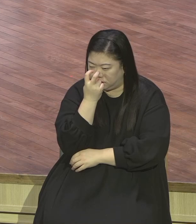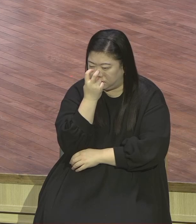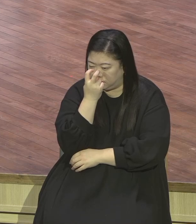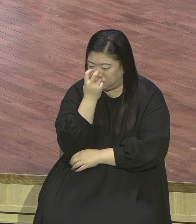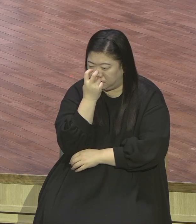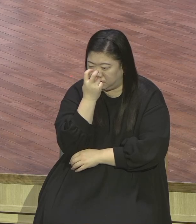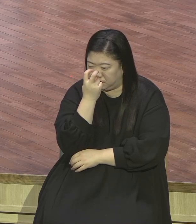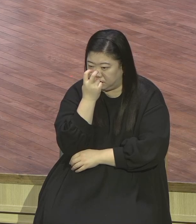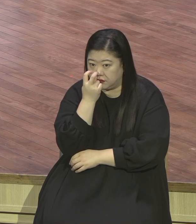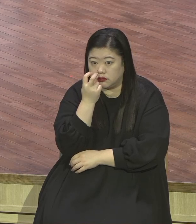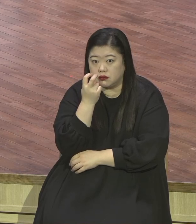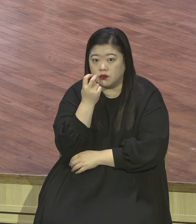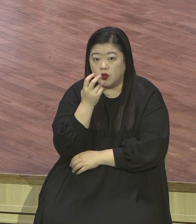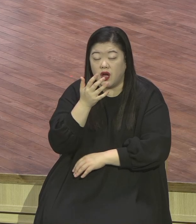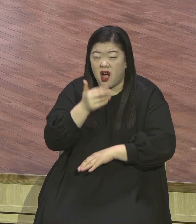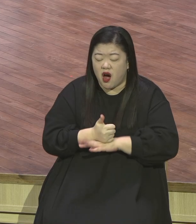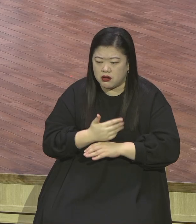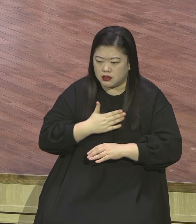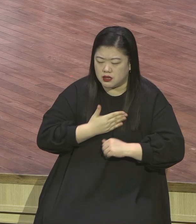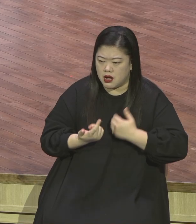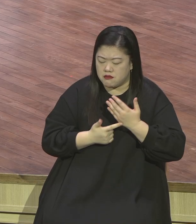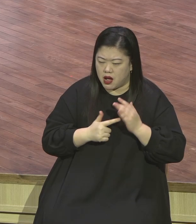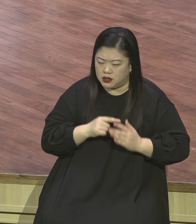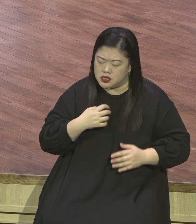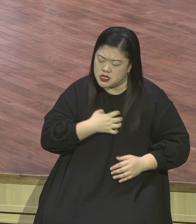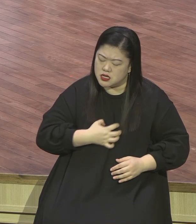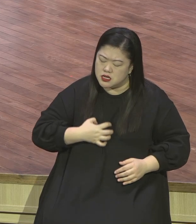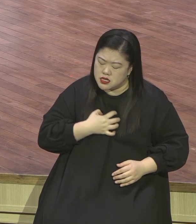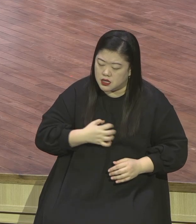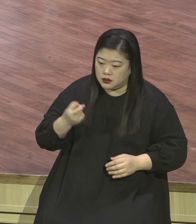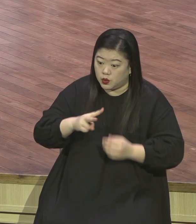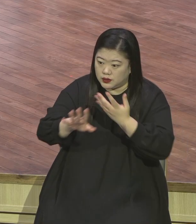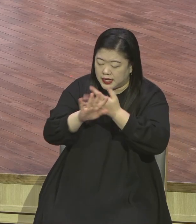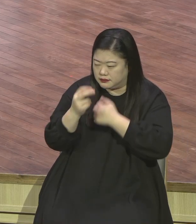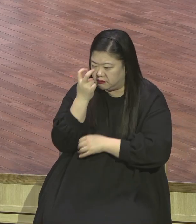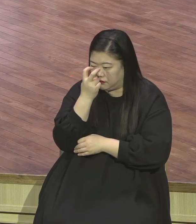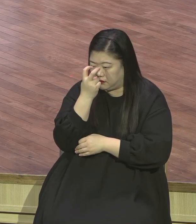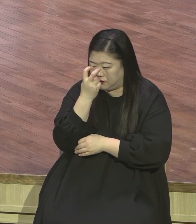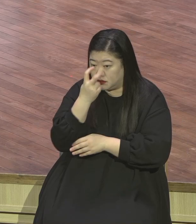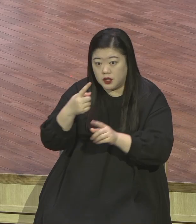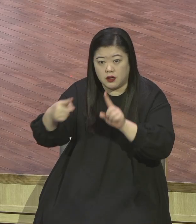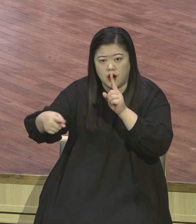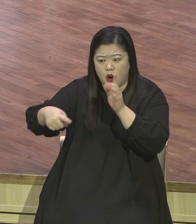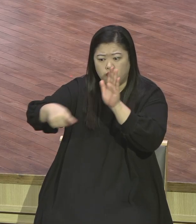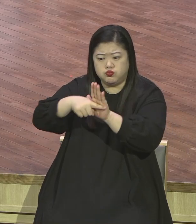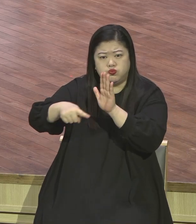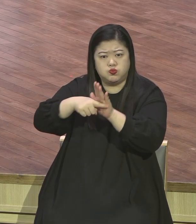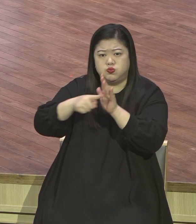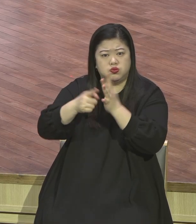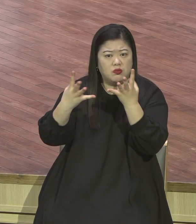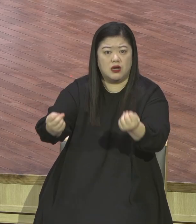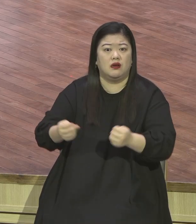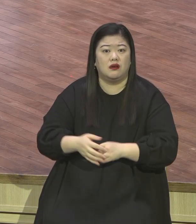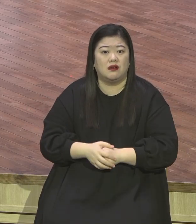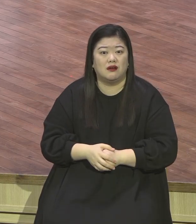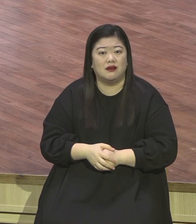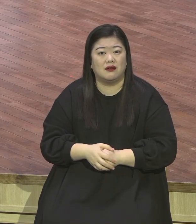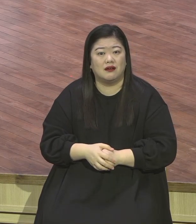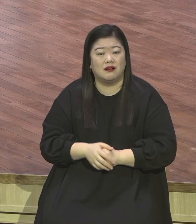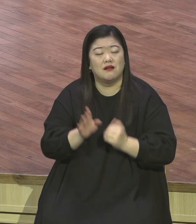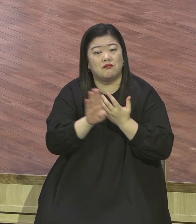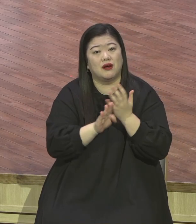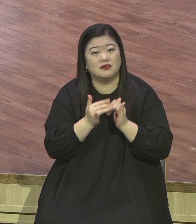뭐요? 너도 죽고 나도 죽 겁니다 서로 죽는 겁니다 상대 약점만 갖다 대라고 그래요